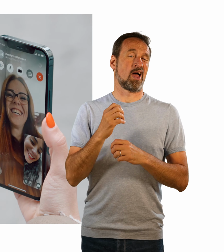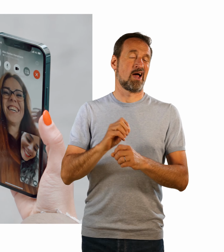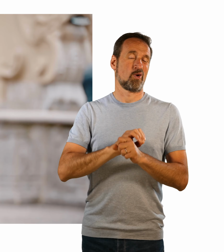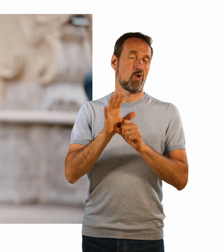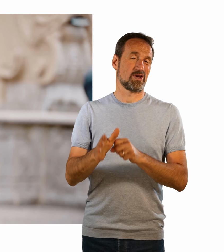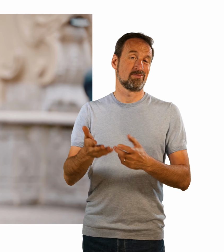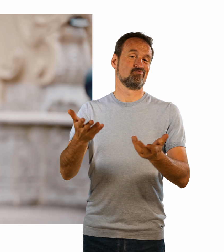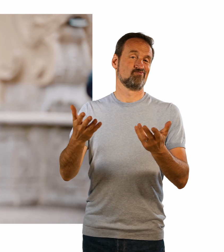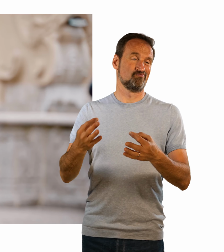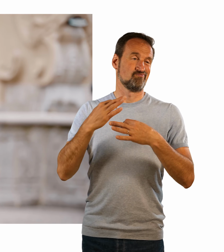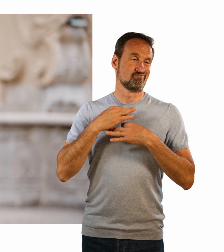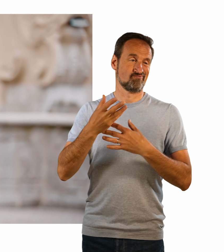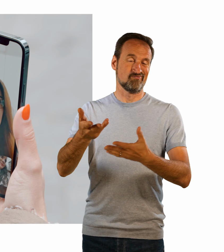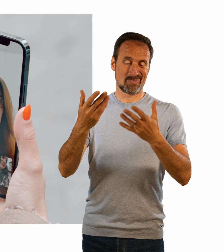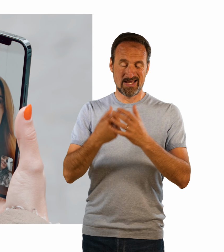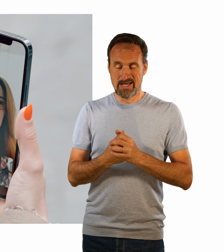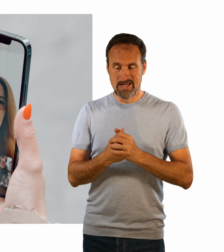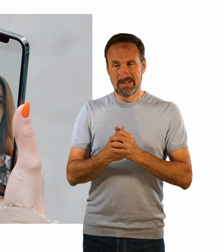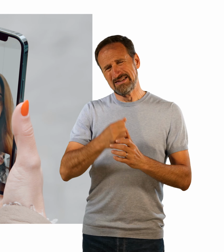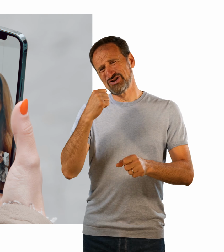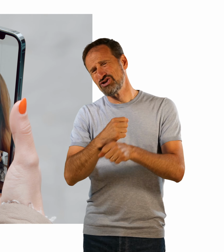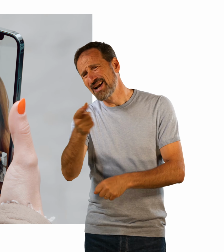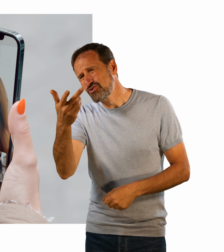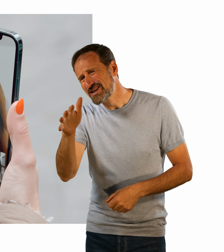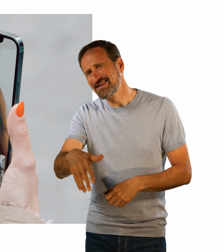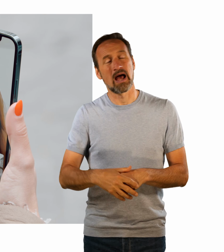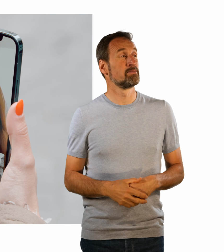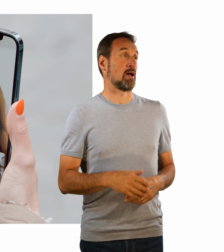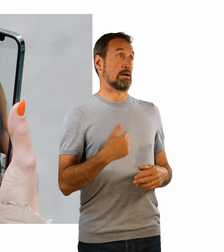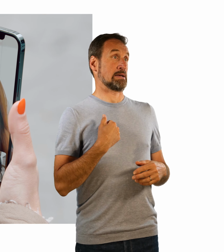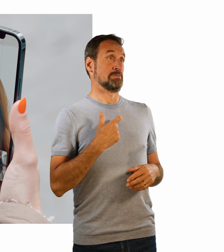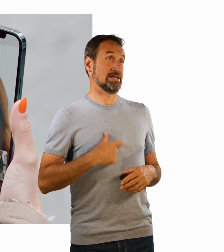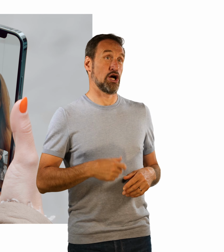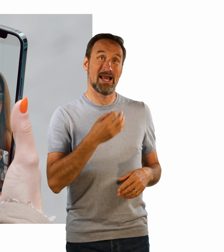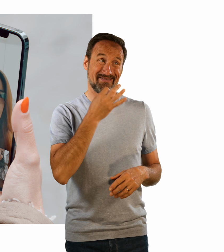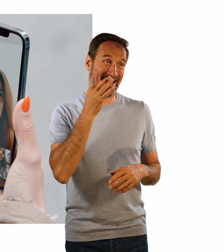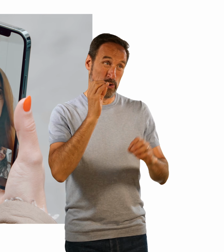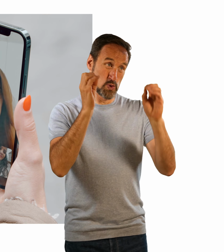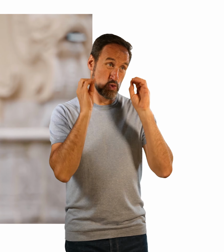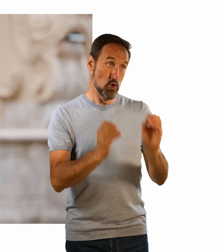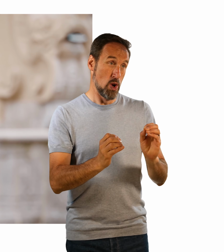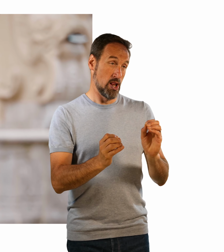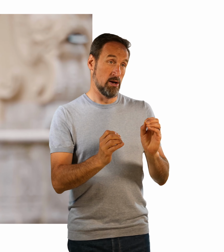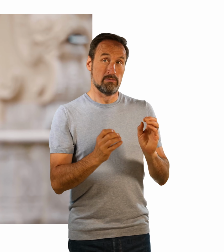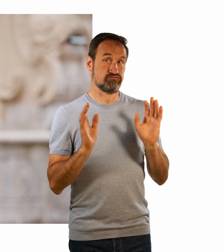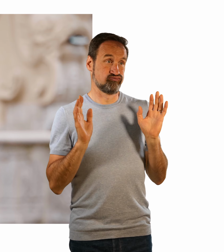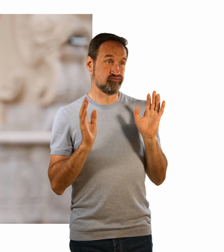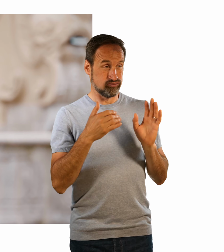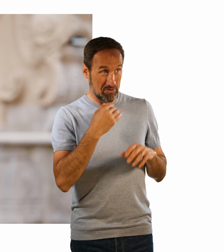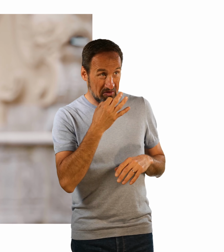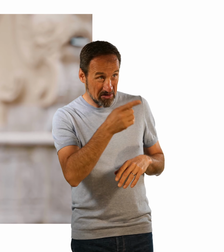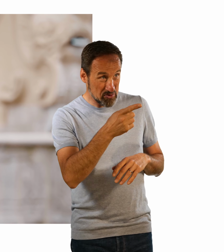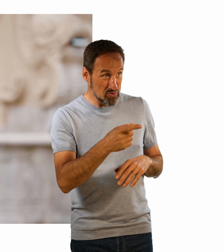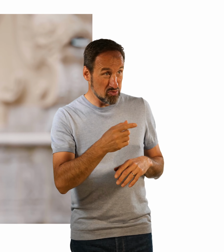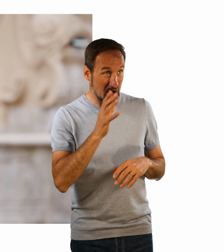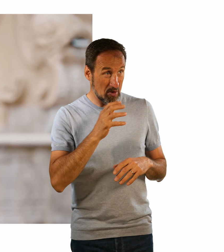Oh, es ist gerade so schade, dass du nicht da bist. Ich persönlich trinke halt auch gar kein Wein. Also das ist ja ja nicht meins. Es ist halt auch die Frage, wie